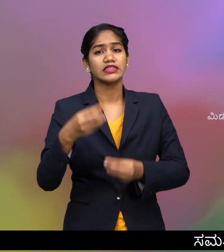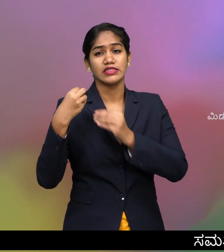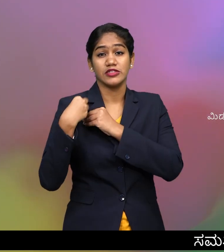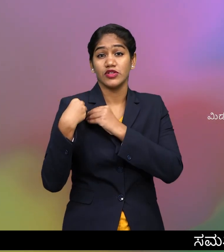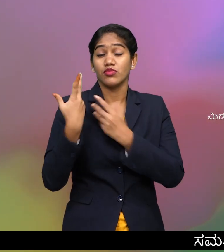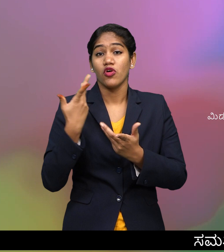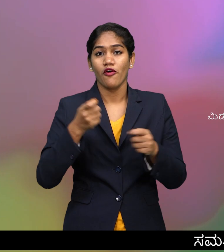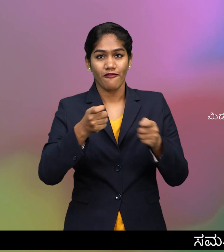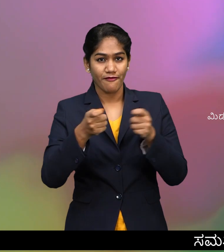ಸಮತೋಲನವನ್ನು